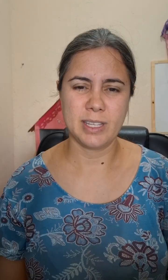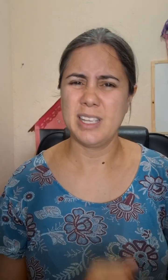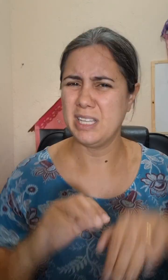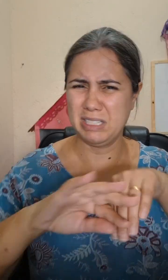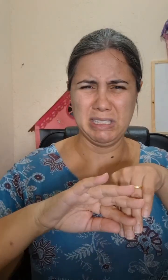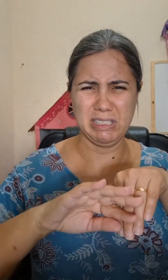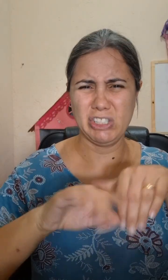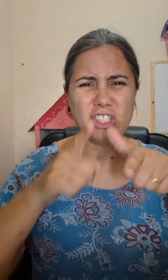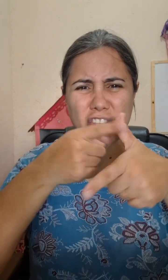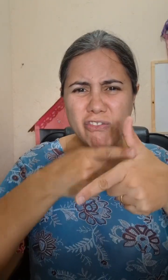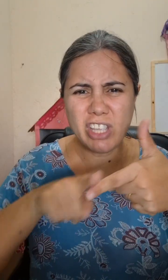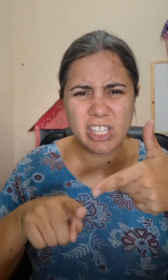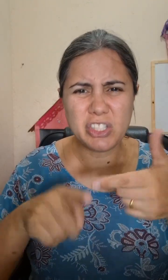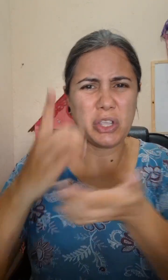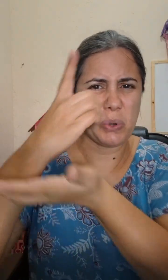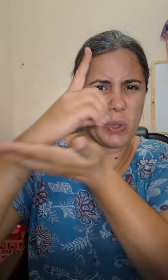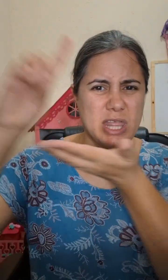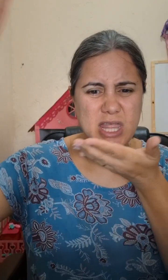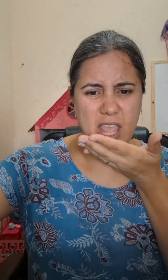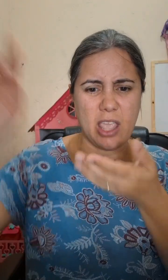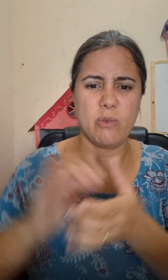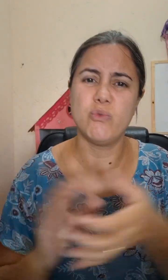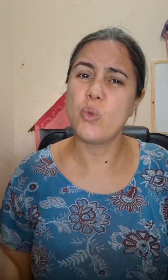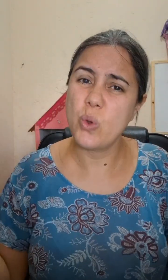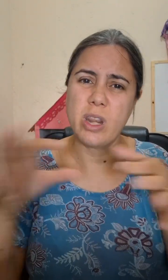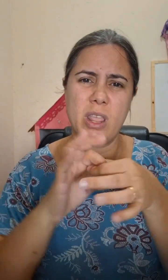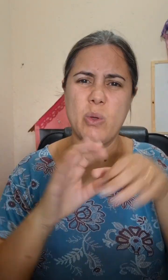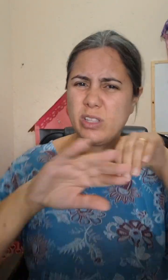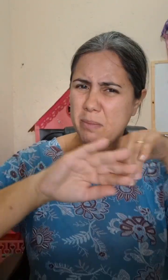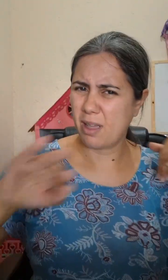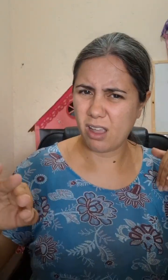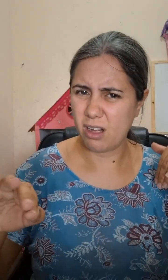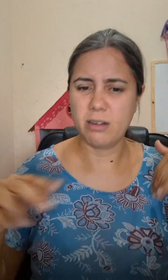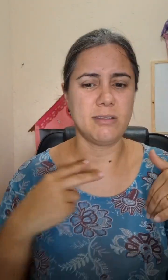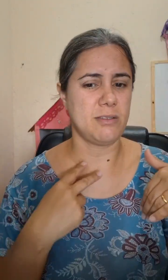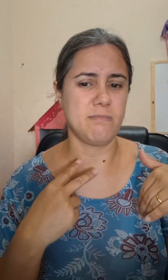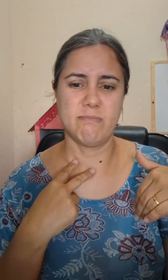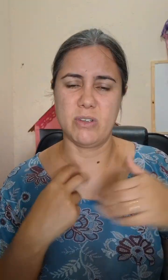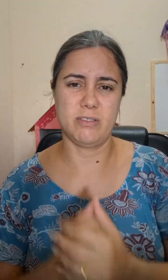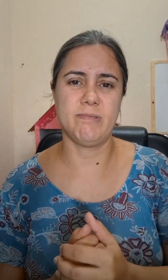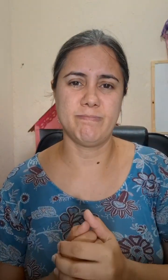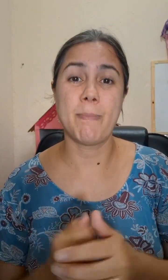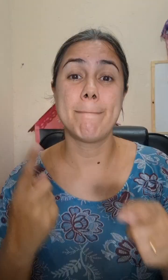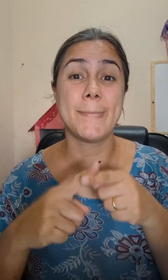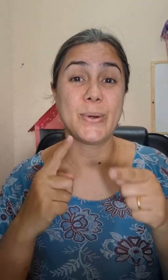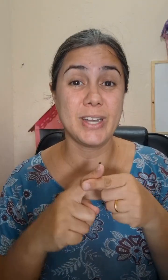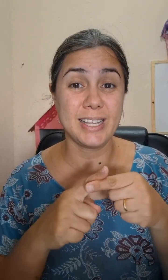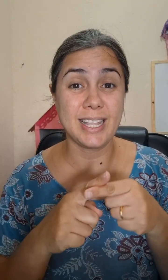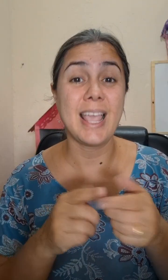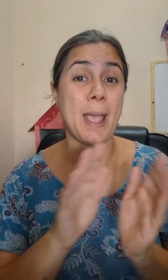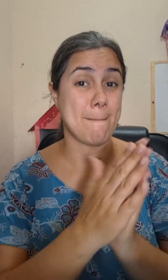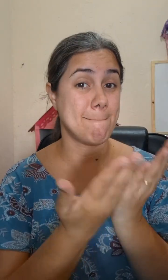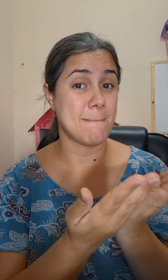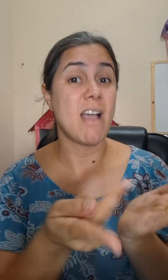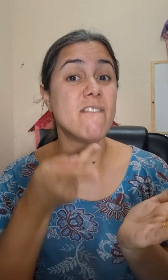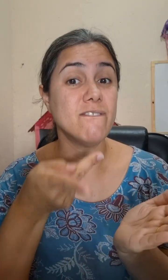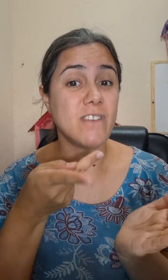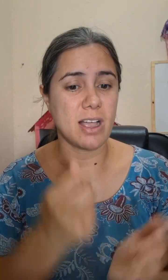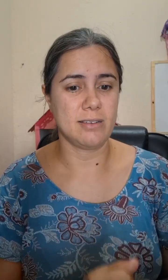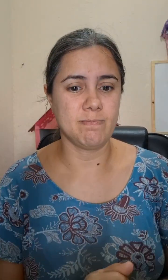Porque assim declara a palavra de Deus. De modo, lá em Mateus capítulo 19, versículo 6. De